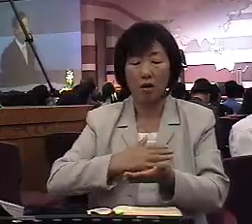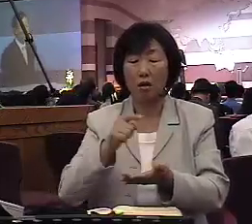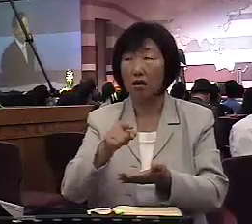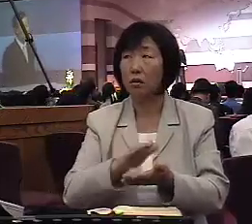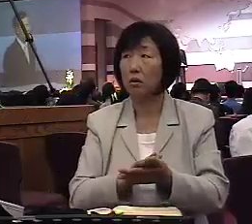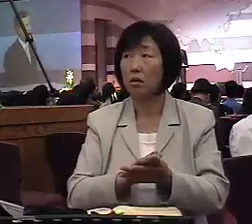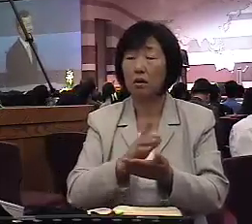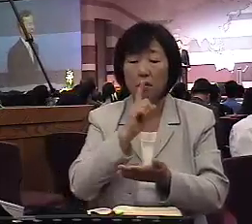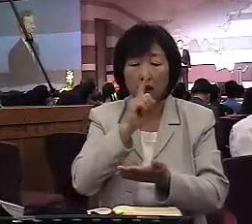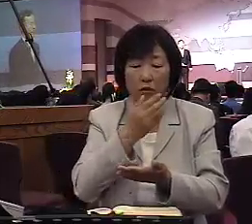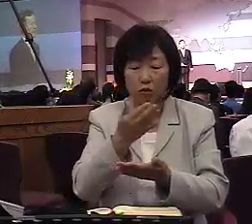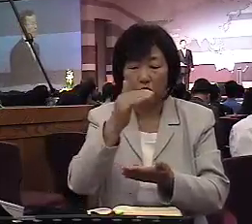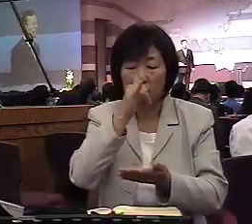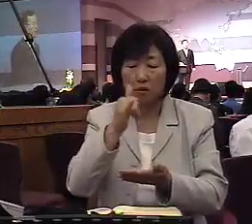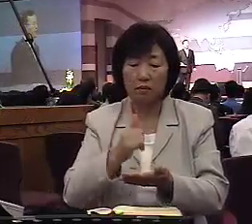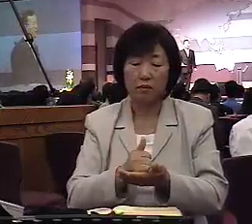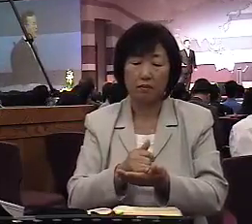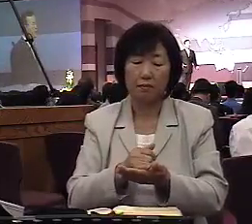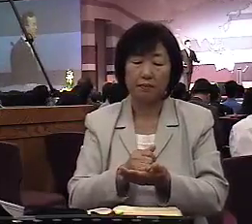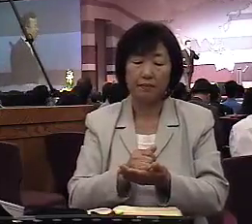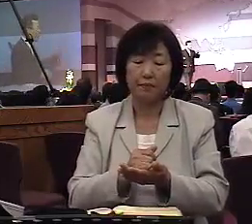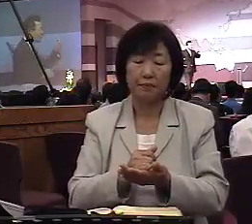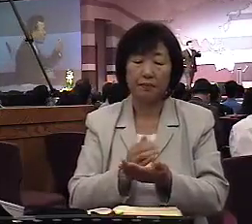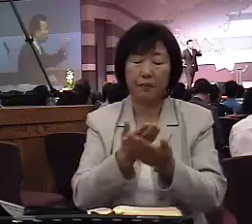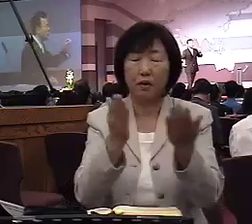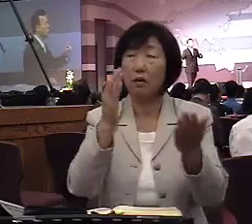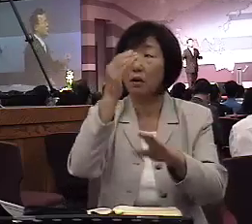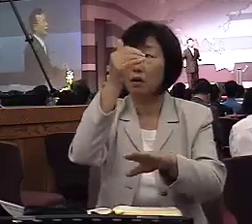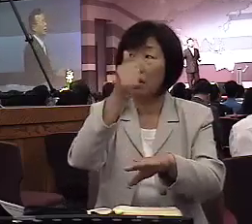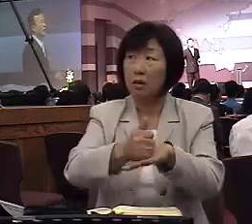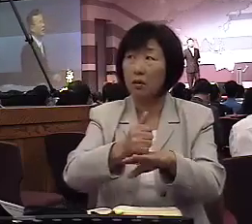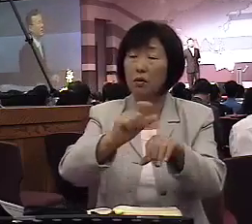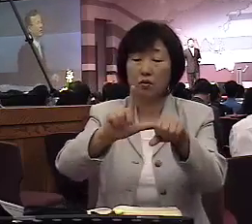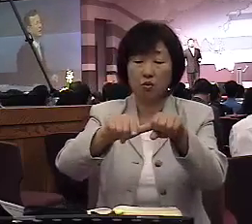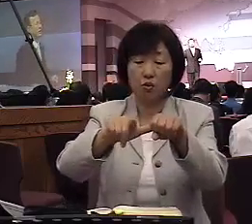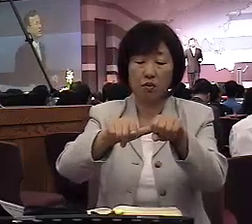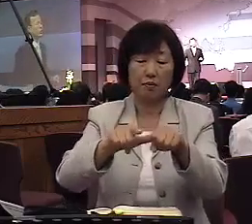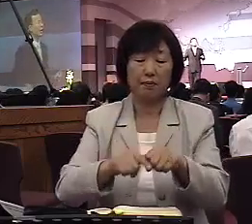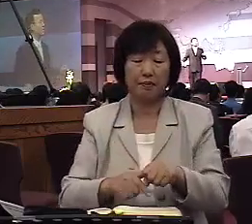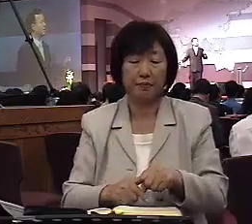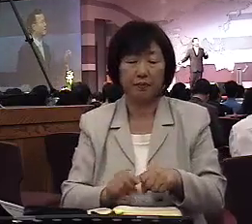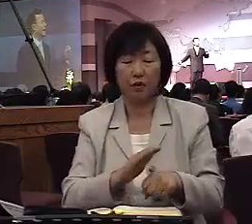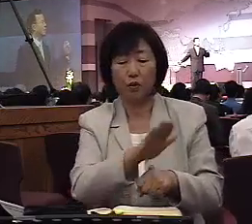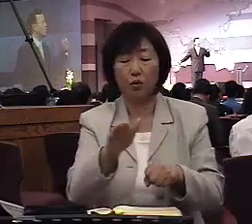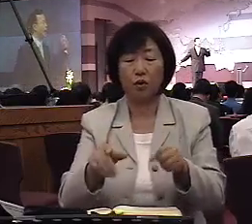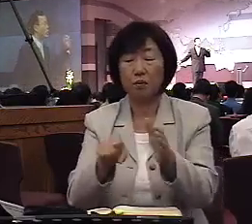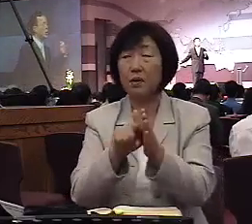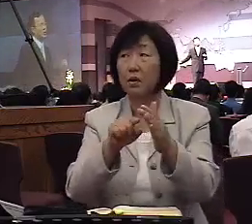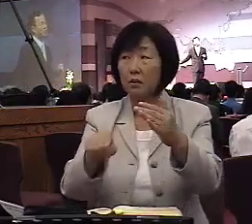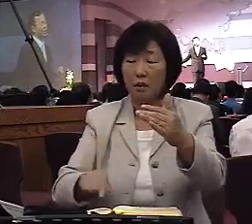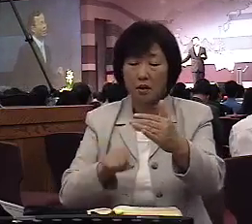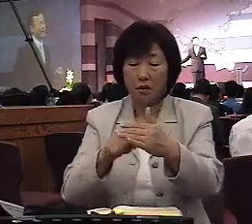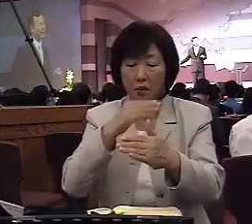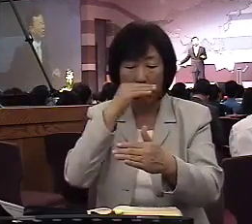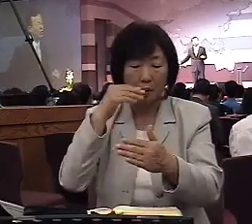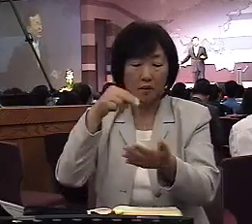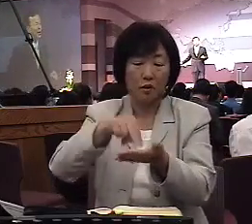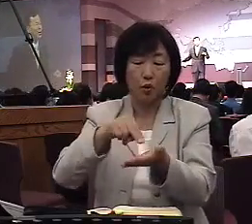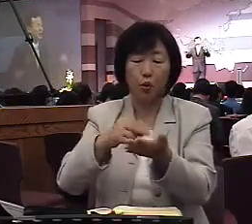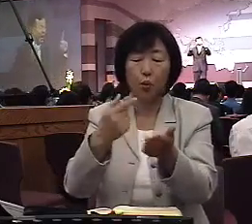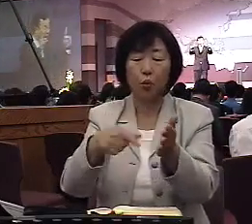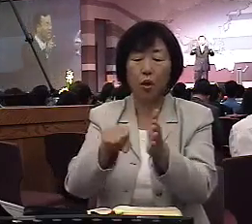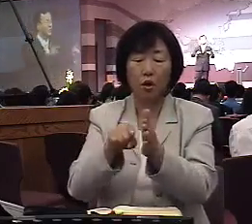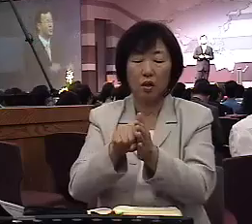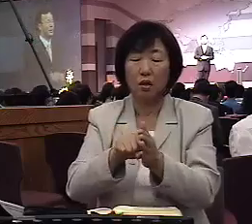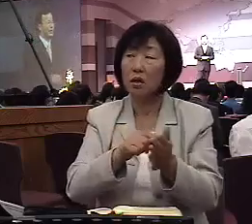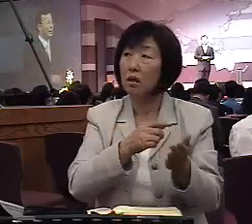말씀해 주시고 있습니다. 여러분, 결정적인 순간에 우리가 믿음 안에서 바로 서기 위해 가장 중요한